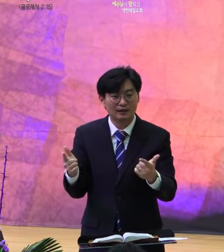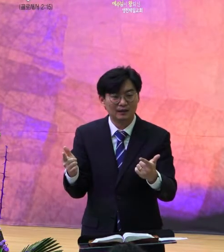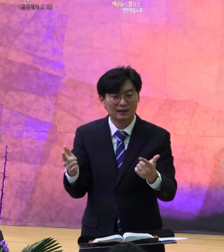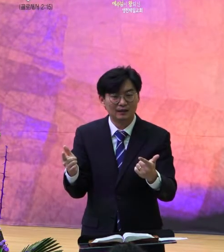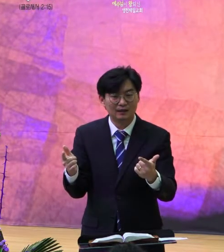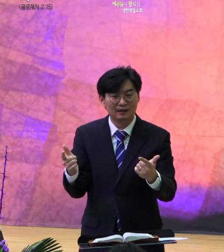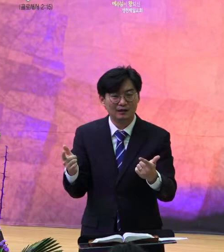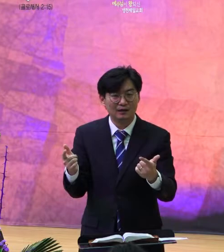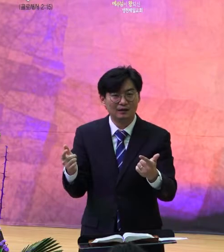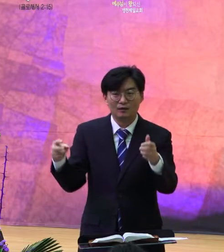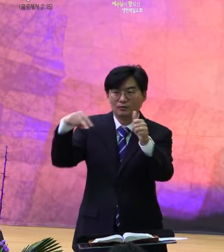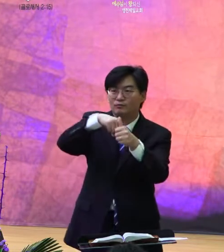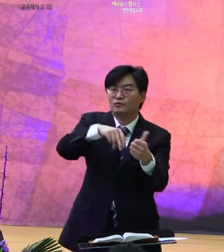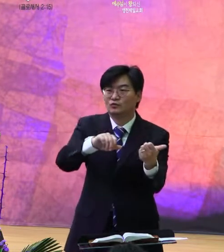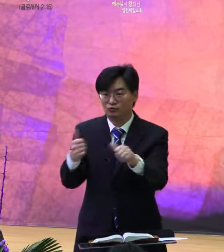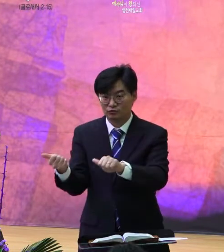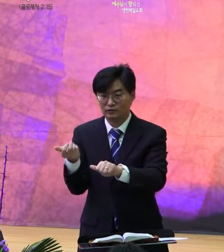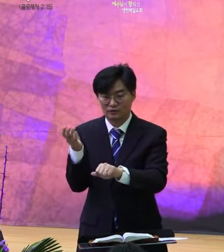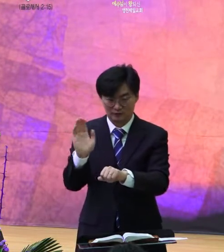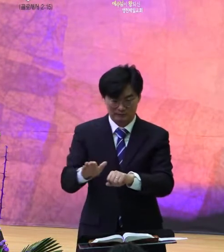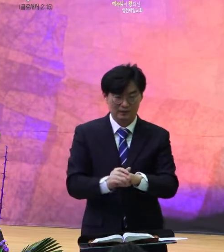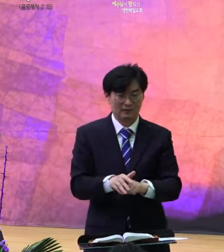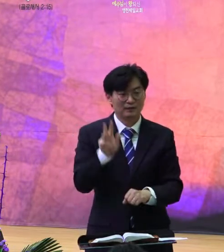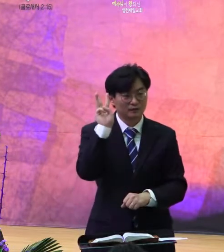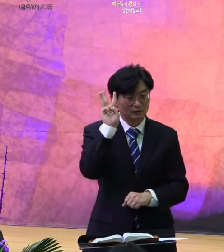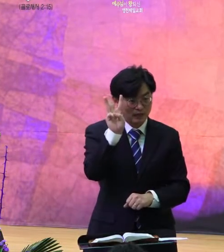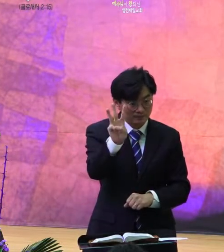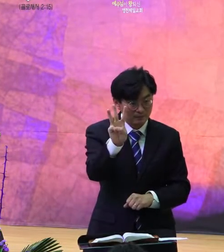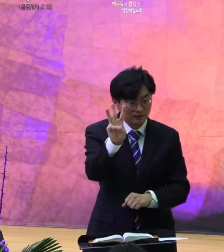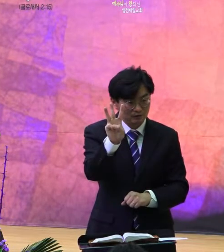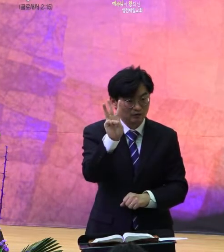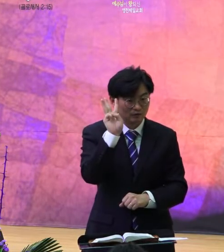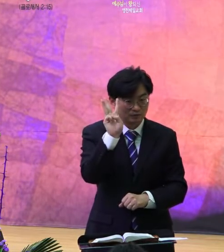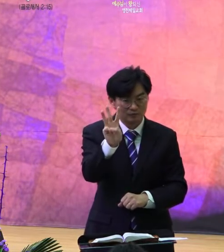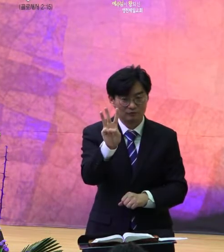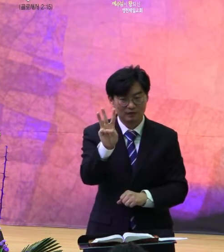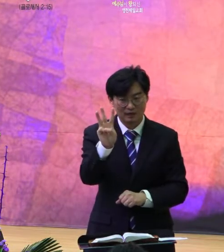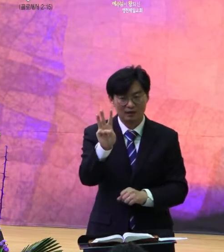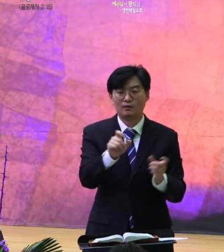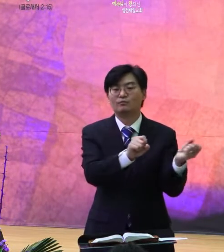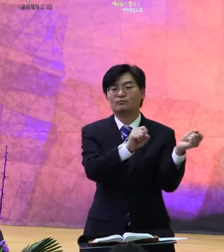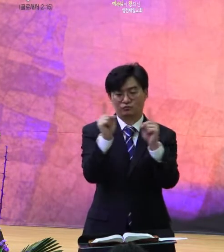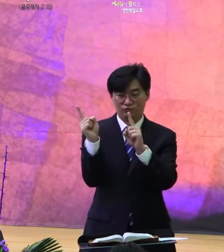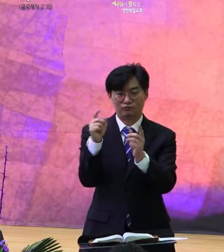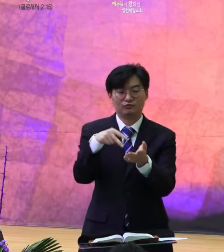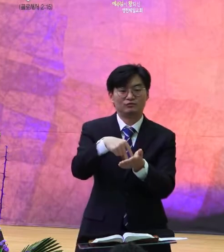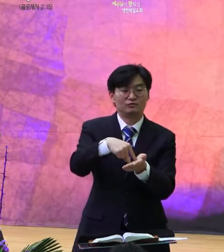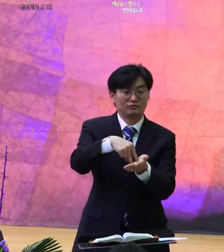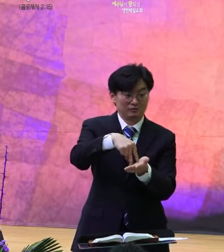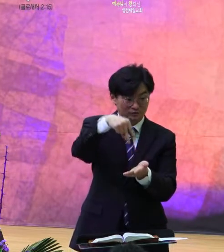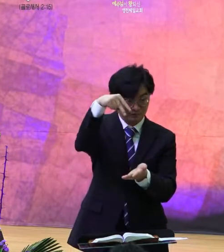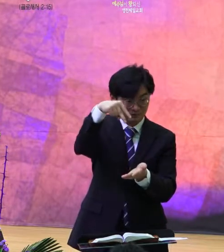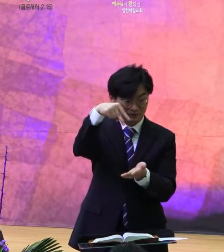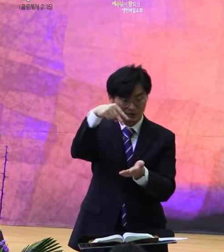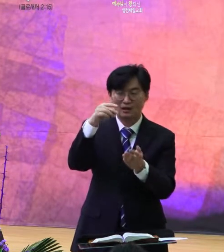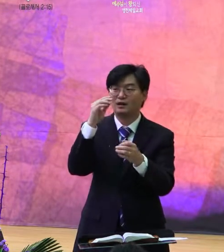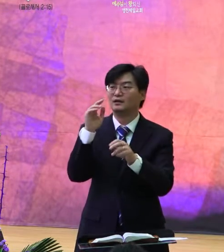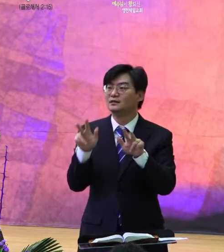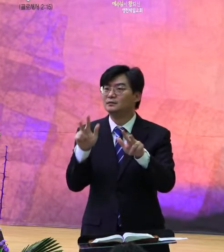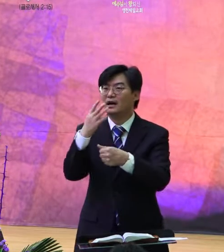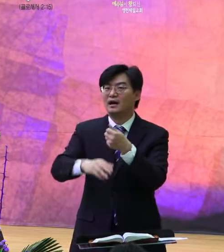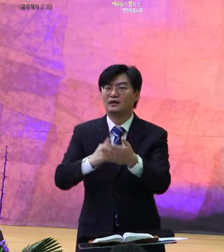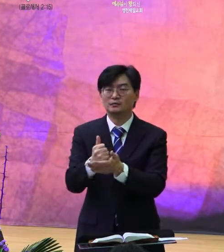사망의 권세를 이기시고 부활하셨고 승천하셔서 하나님 보좌 우편에 앉아 계십니다. 우리도 그